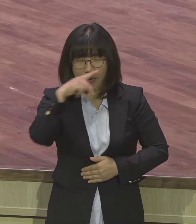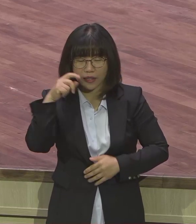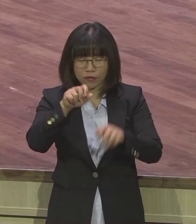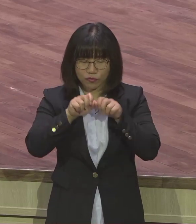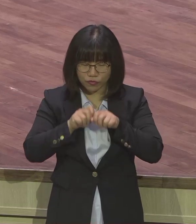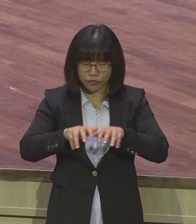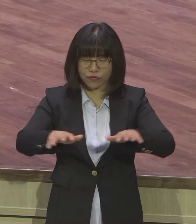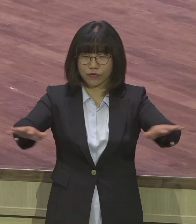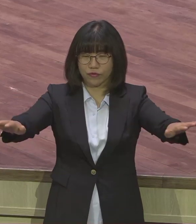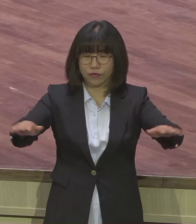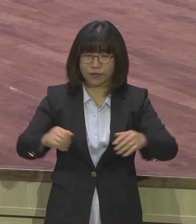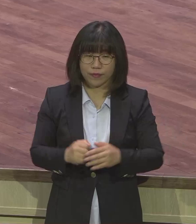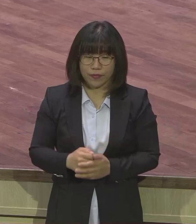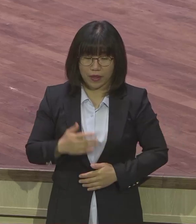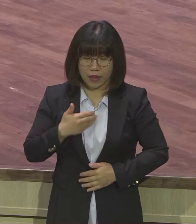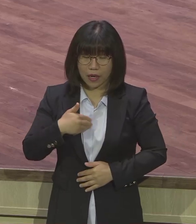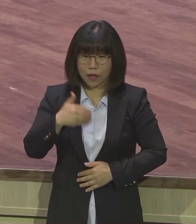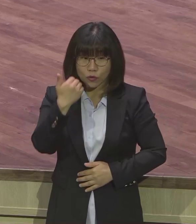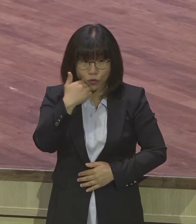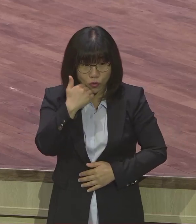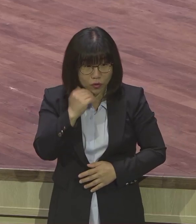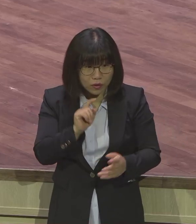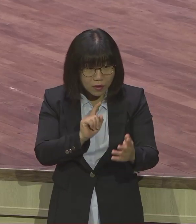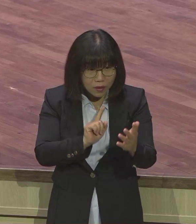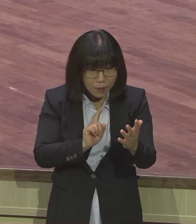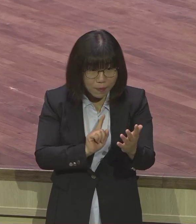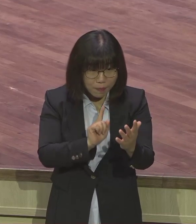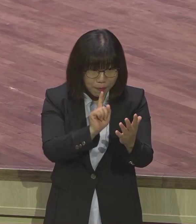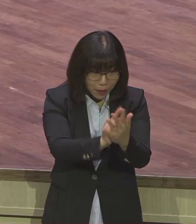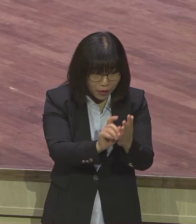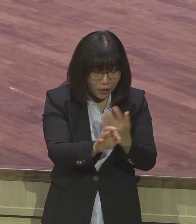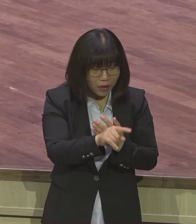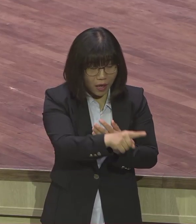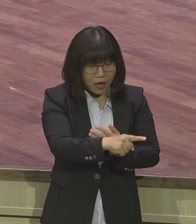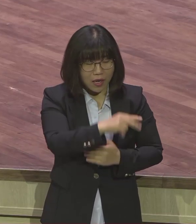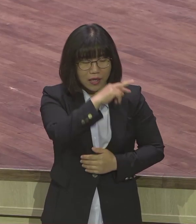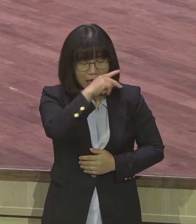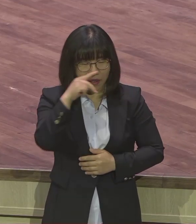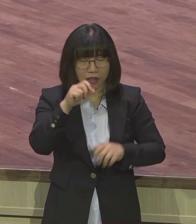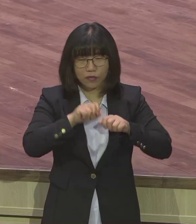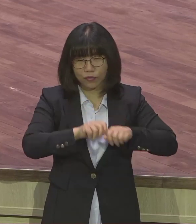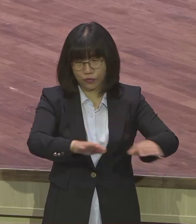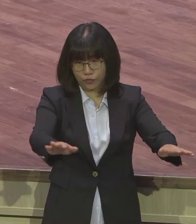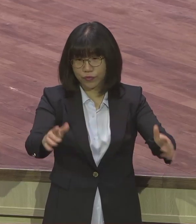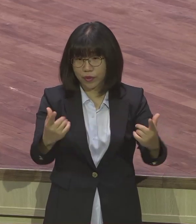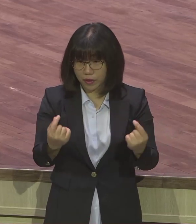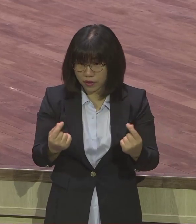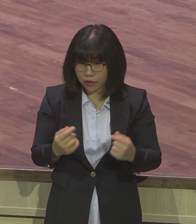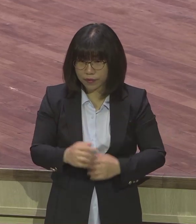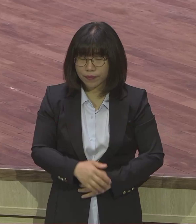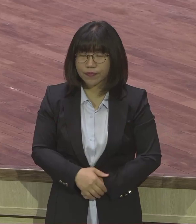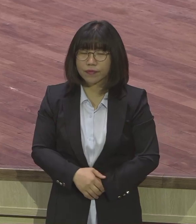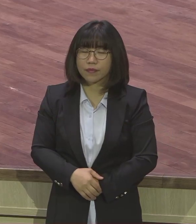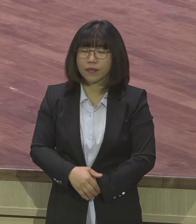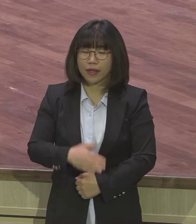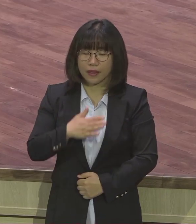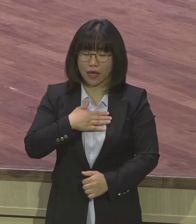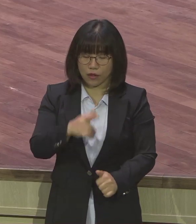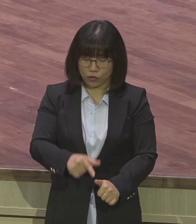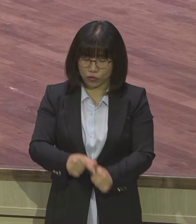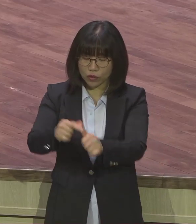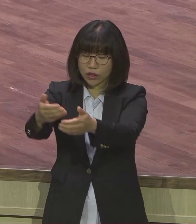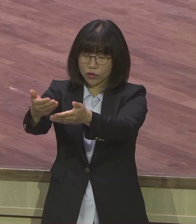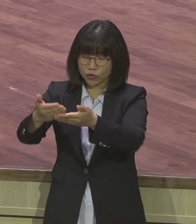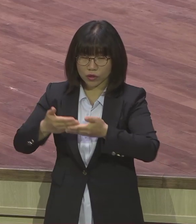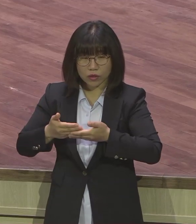다 가는 곳마다 예수 향기. 자, 하나님께서 나를 구원해 주신 것은 하나님의 특별한